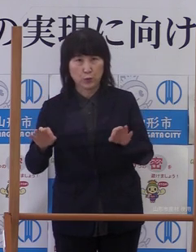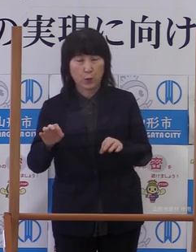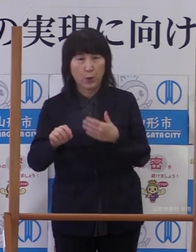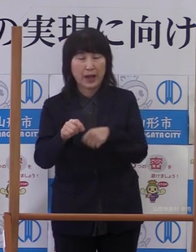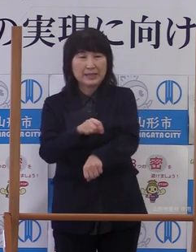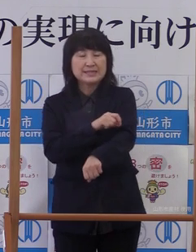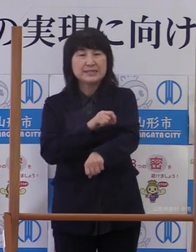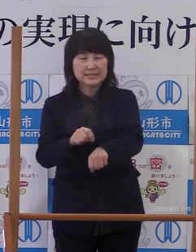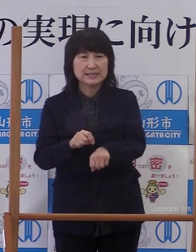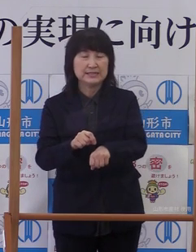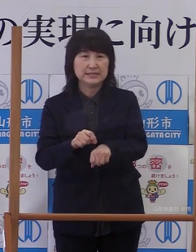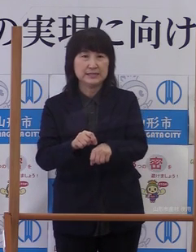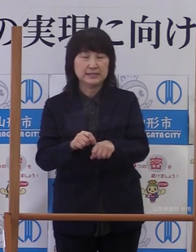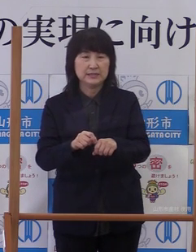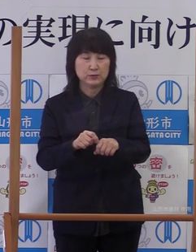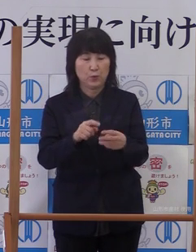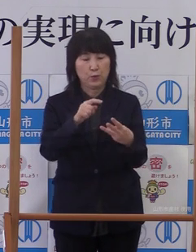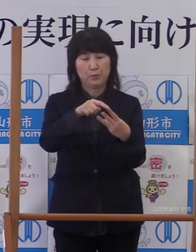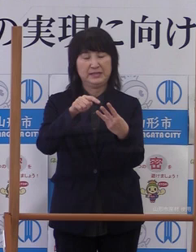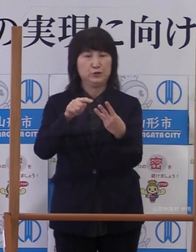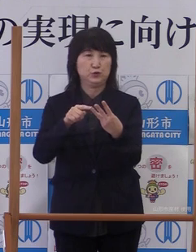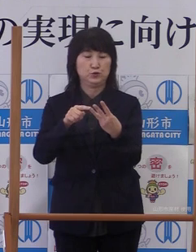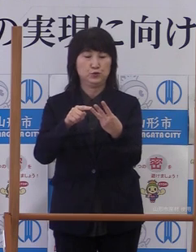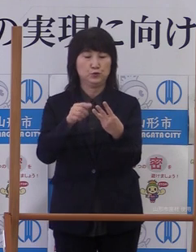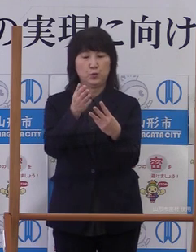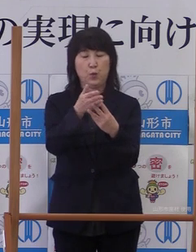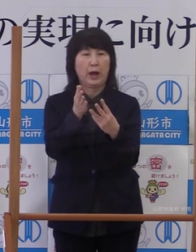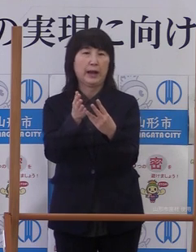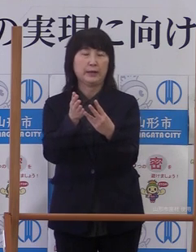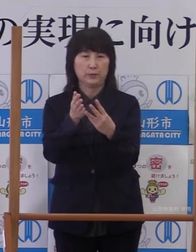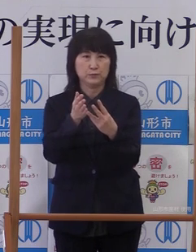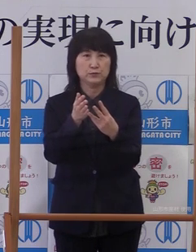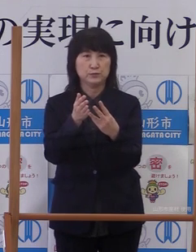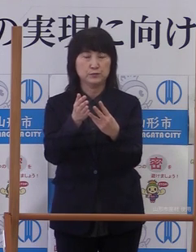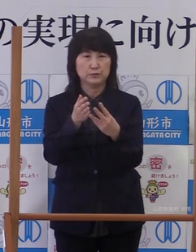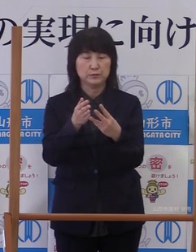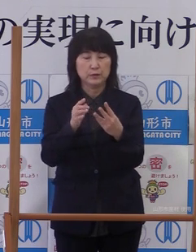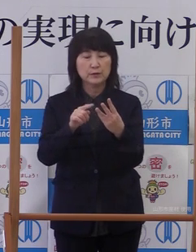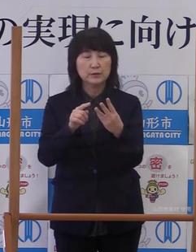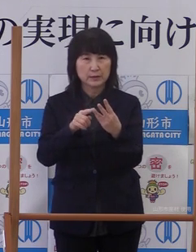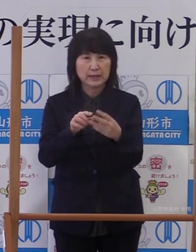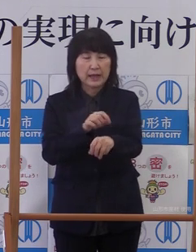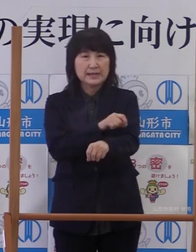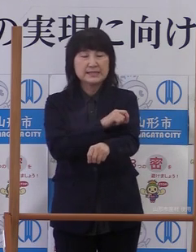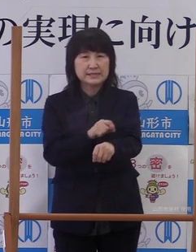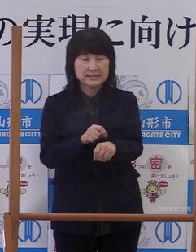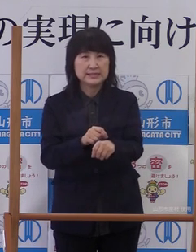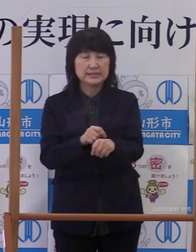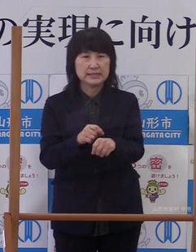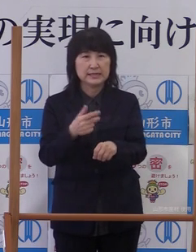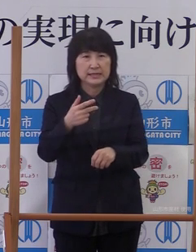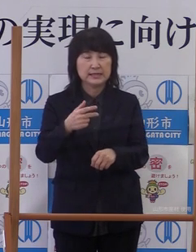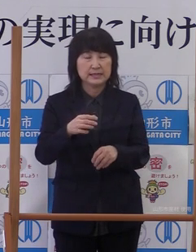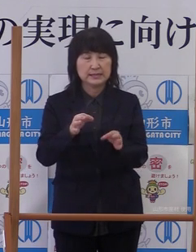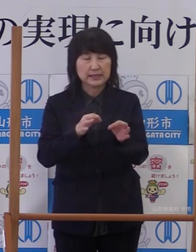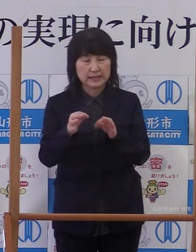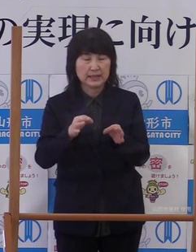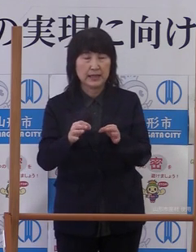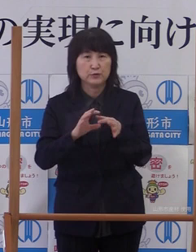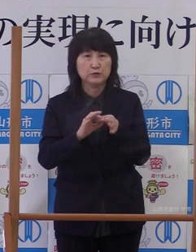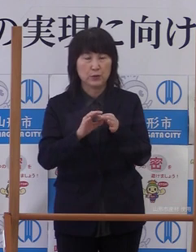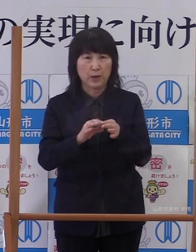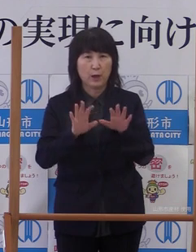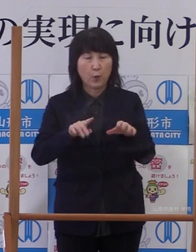政対策債と分かれてございます。このうち臨時財政対策債についてはですね、今年